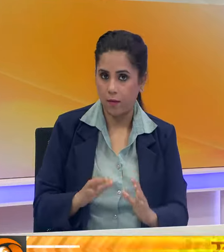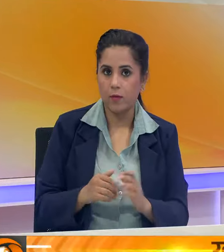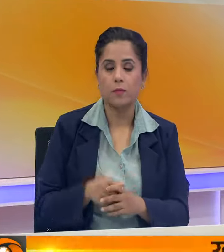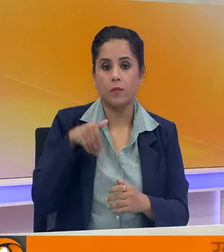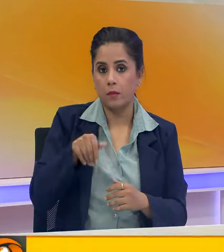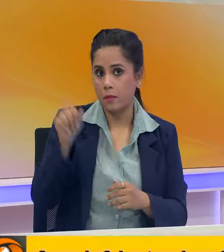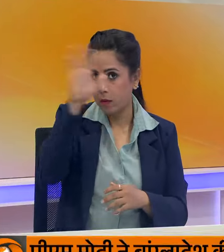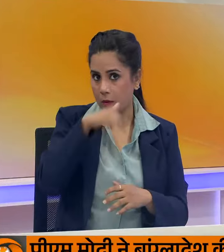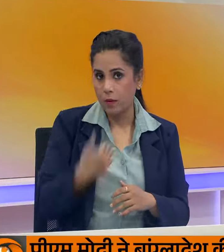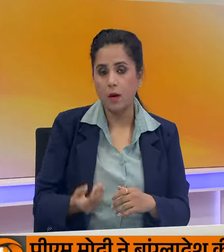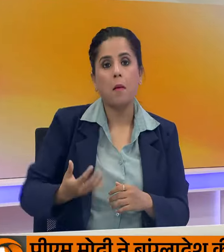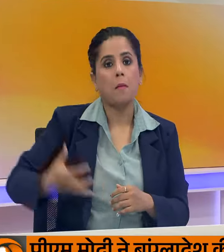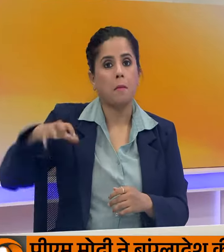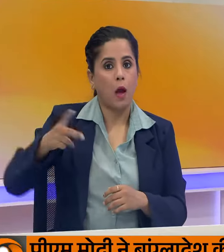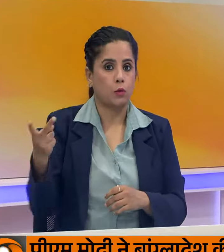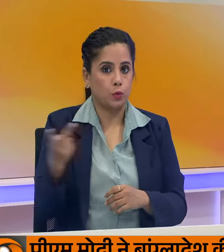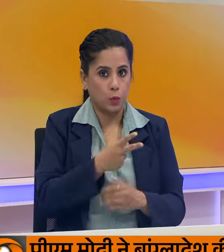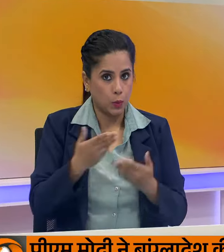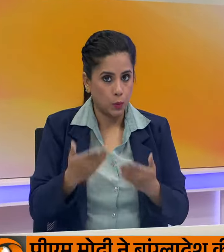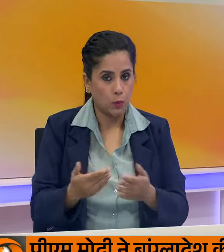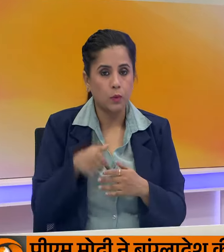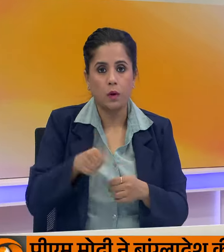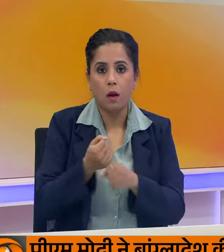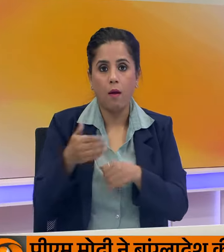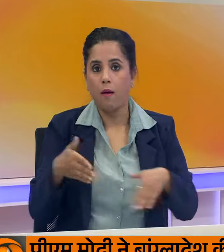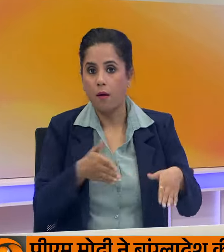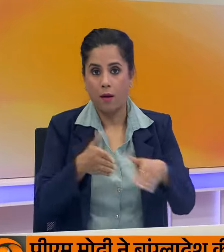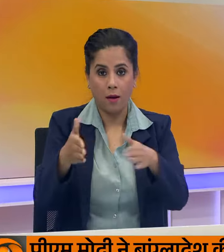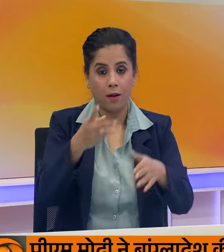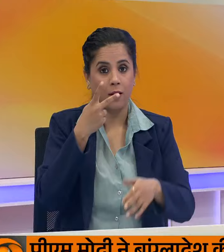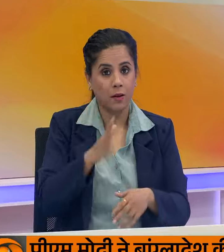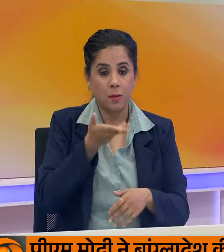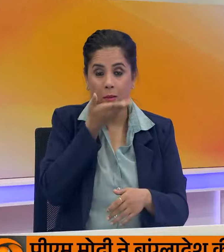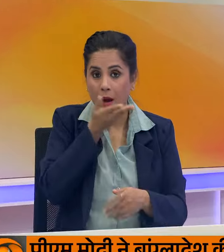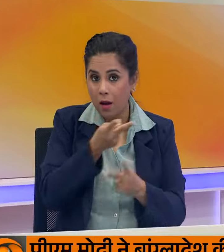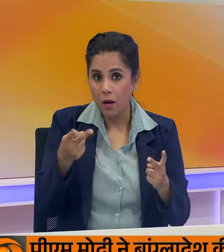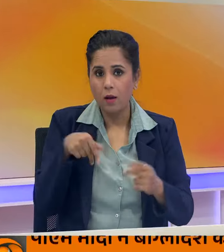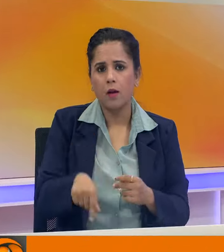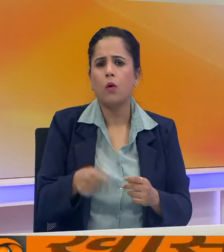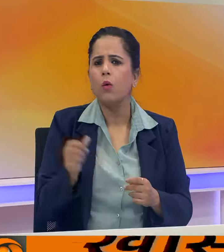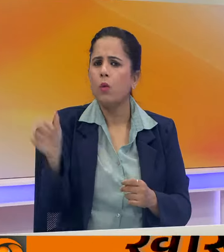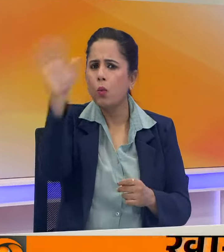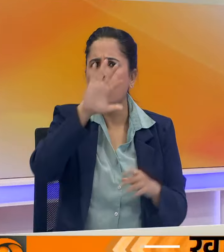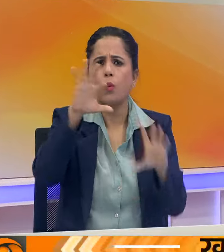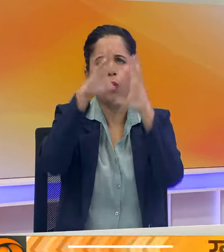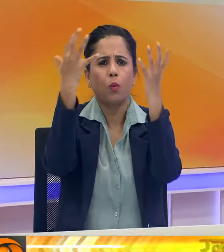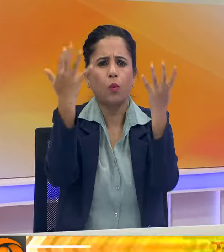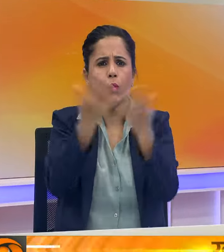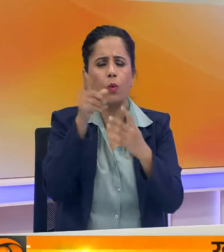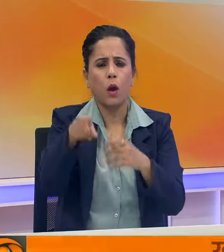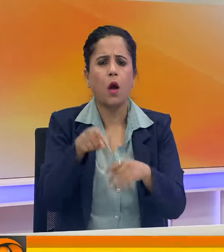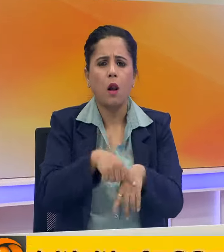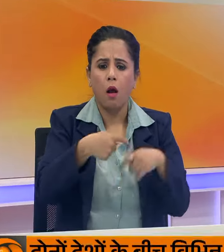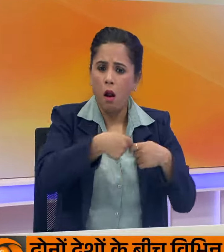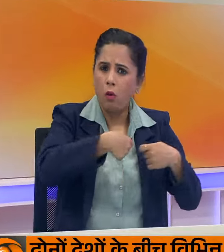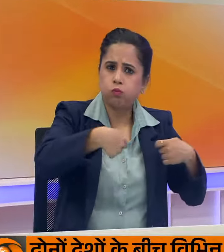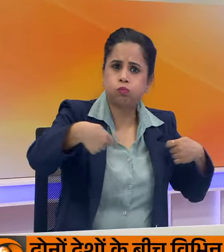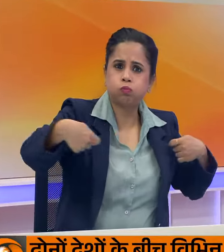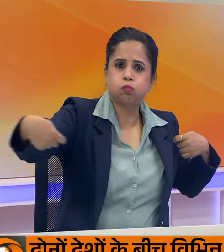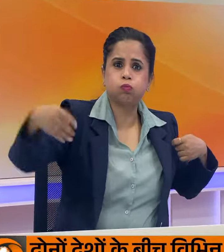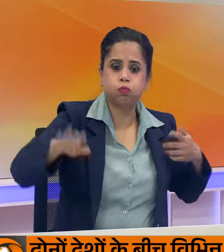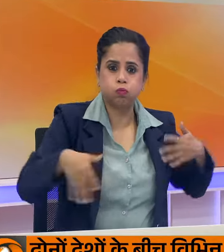भारत बांग्लादेश के बीच गंगा नदी पर दुनिया की सबसे लंबी रिवर क्रूज